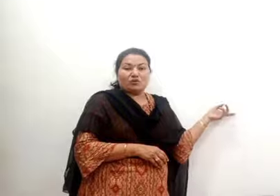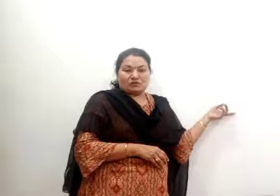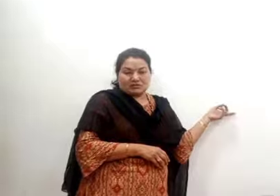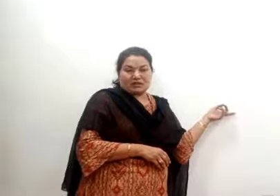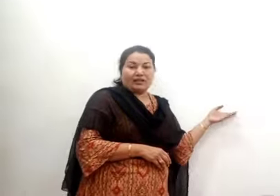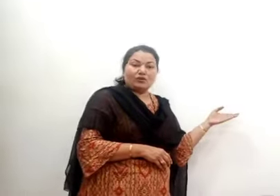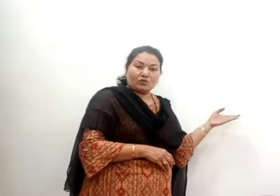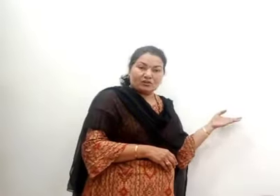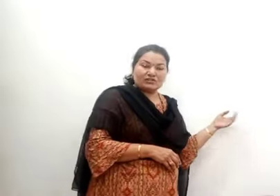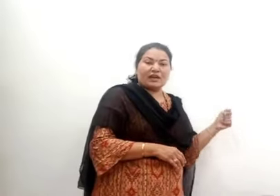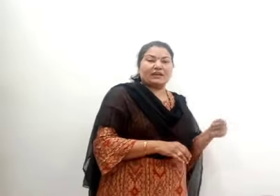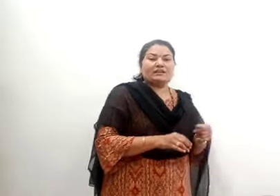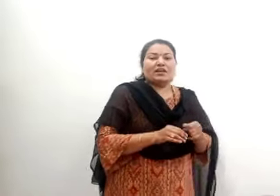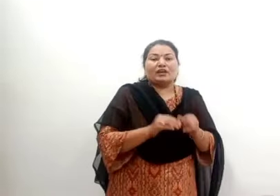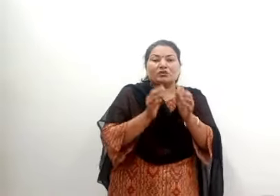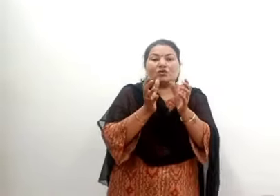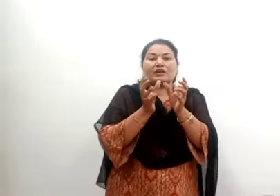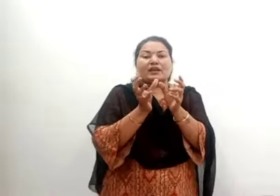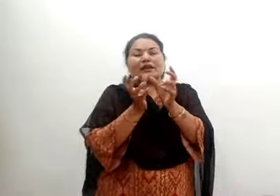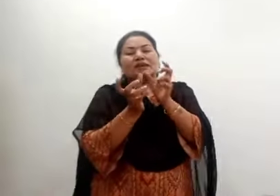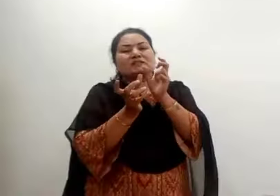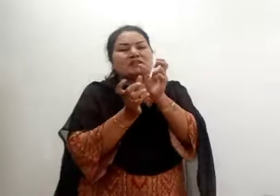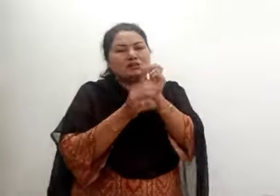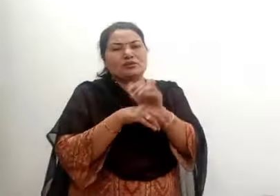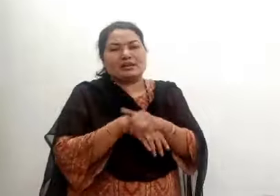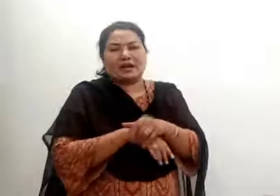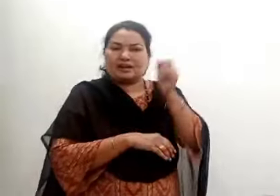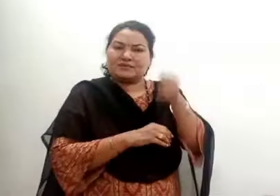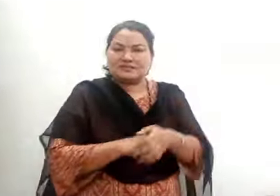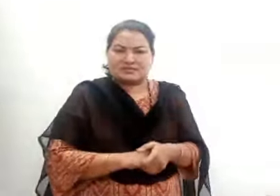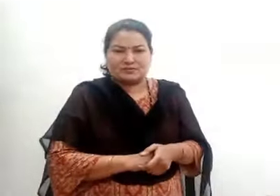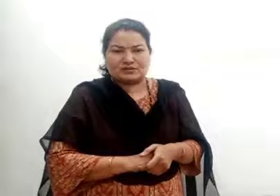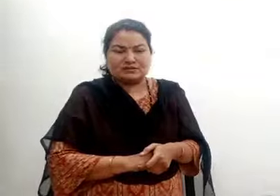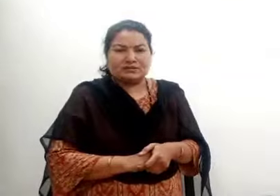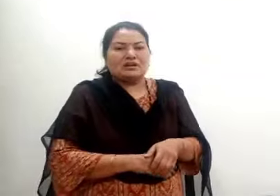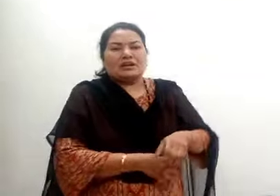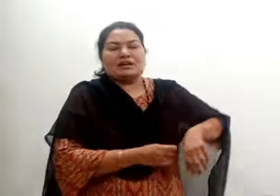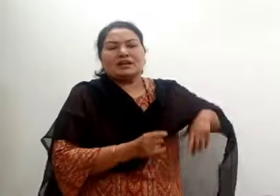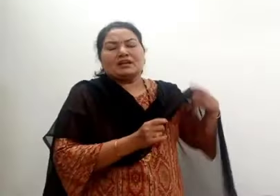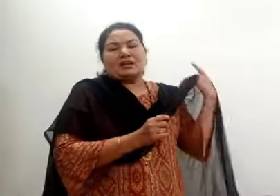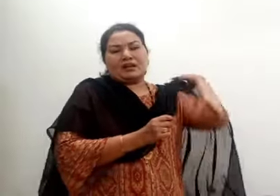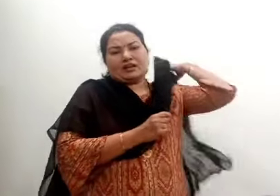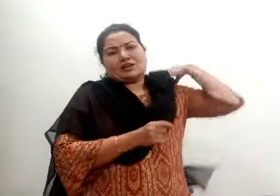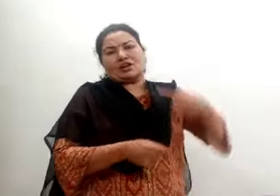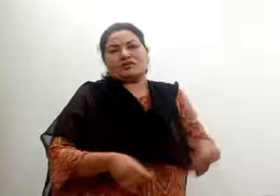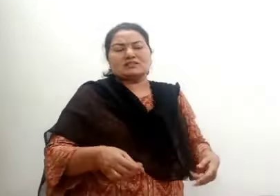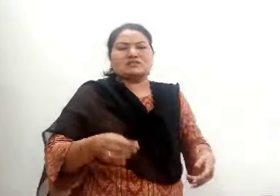न्यूरॉन्स, हे न्यूरॉन जे आहेत, हे न्यूरॉन हे एक सिंगल युनिट आहे नर्वस सिस्टमचं, आणि हे नर्वस सिस्टमचे